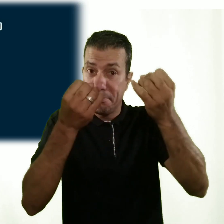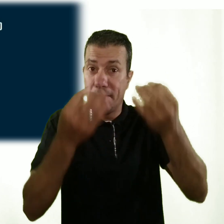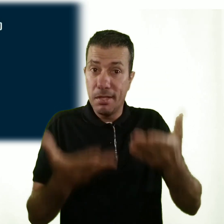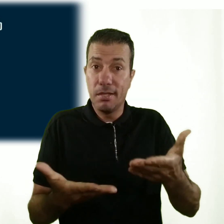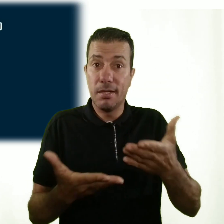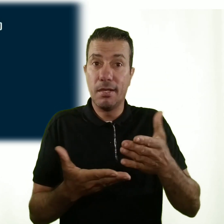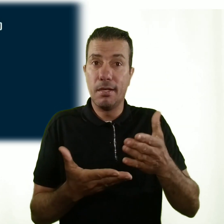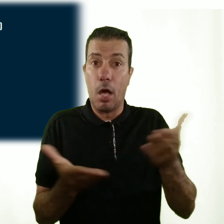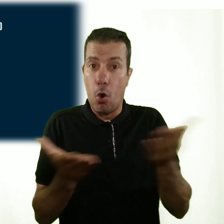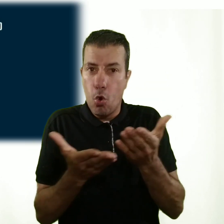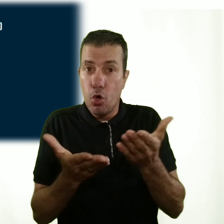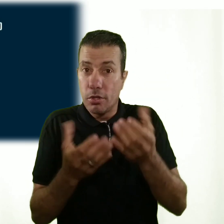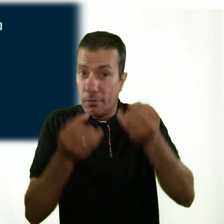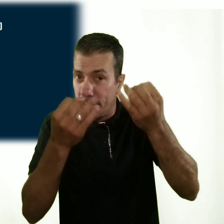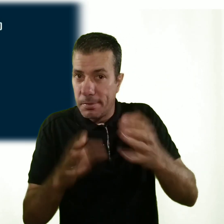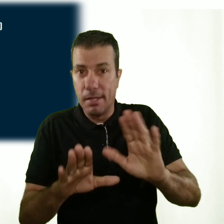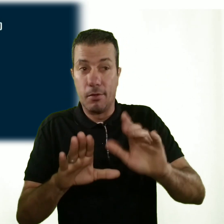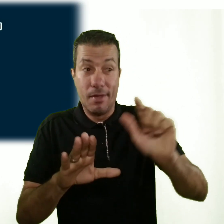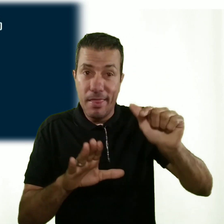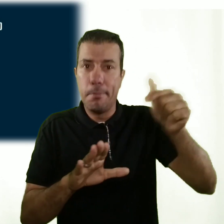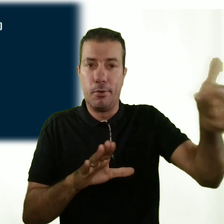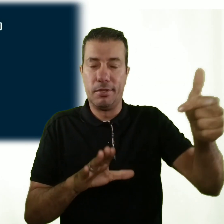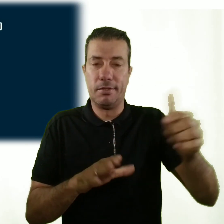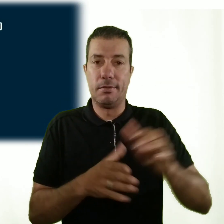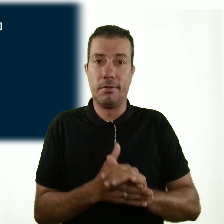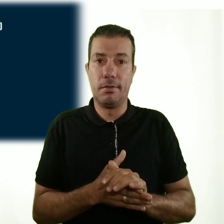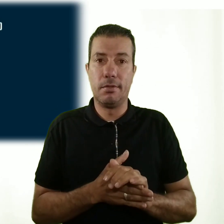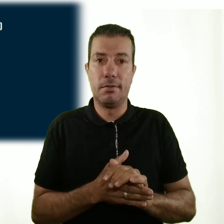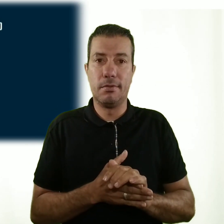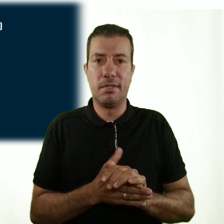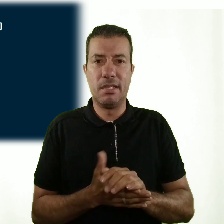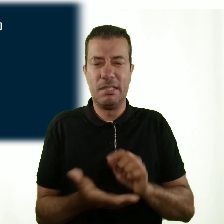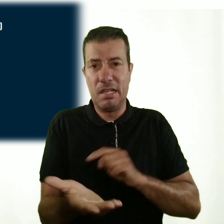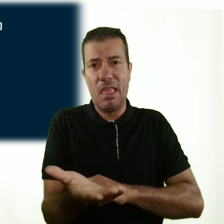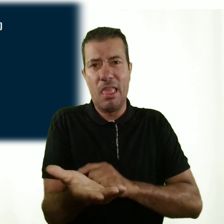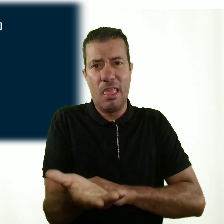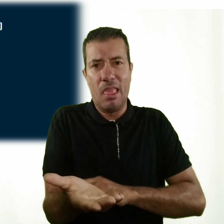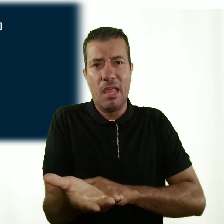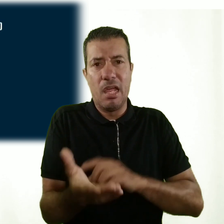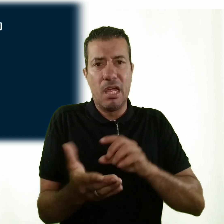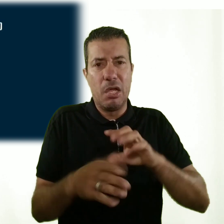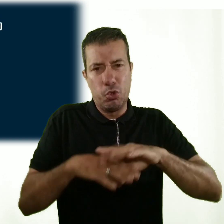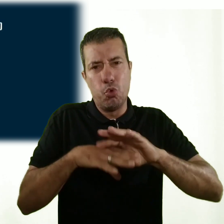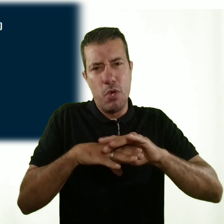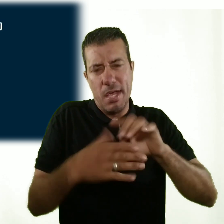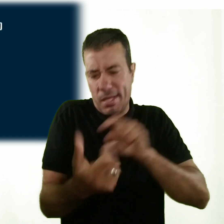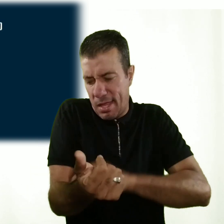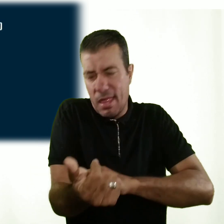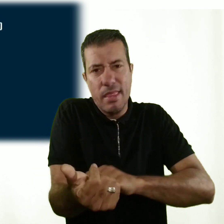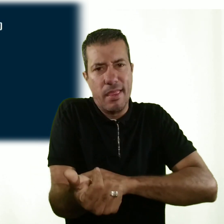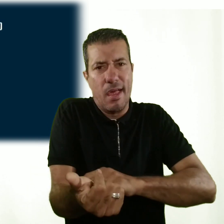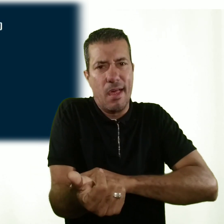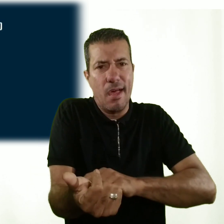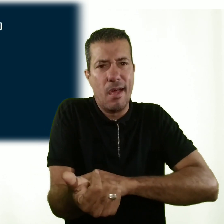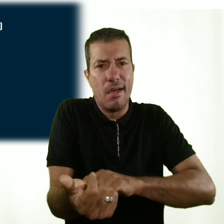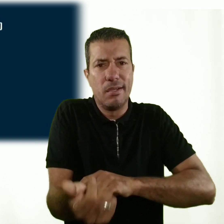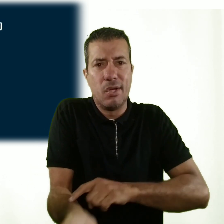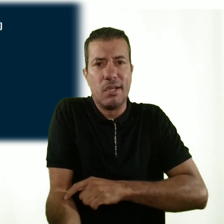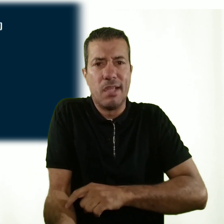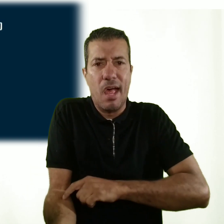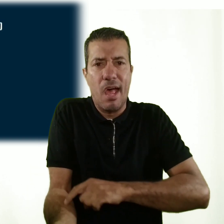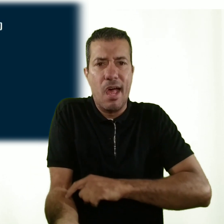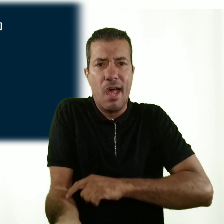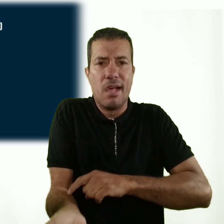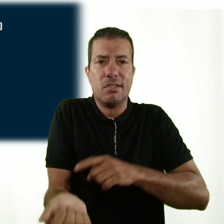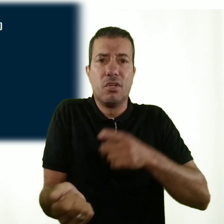vocês me desculpem, tá? Contra o colesterol. O colesterol foi descoberto em 1912 por um cientista russo, o